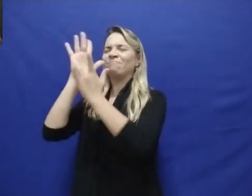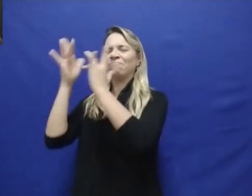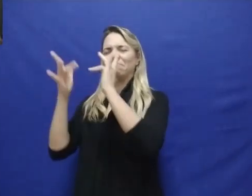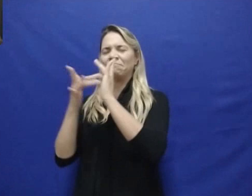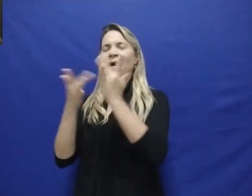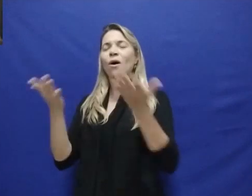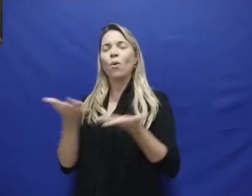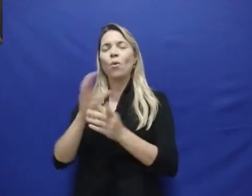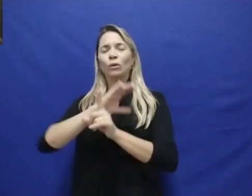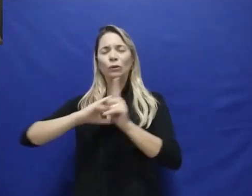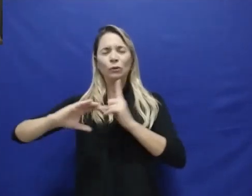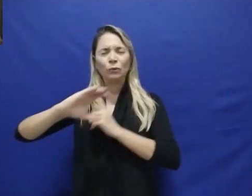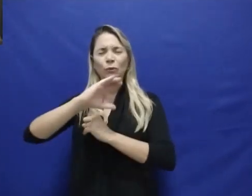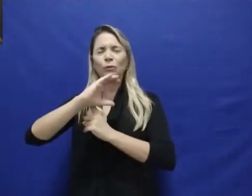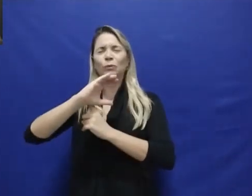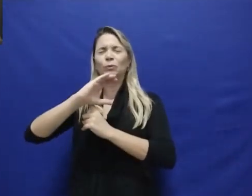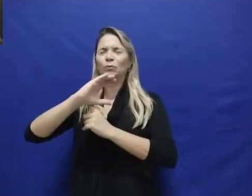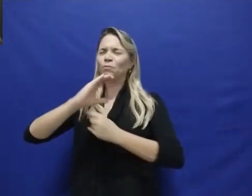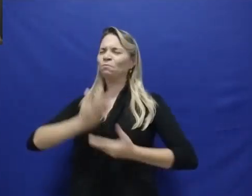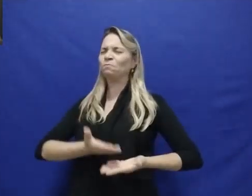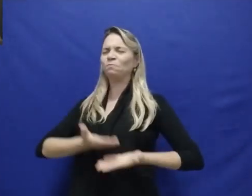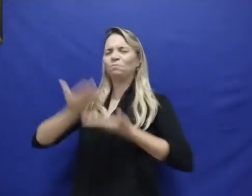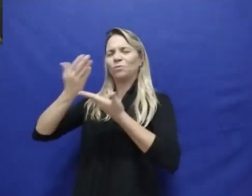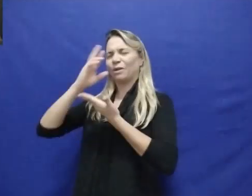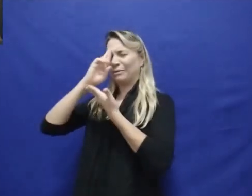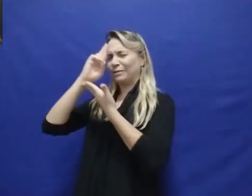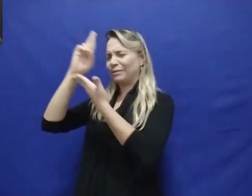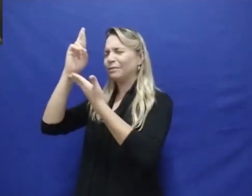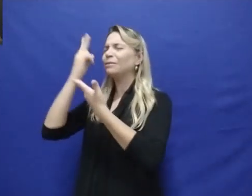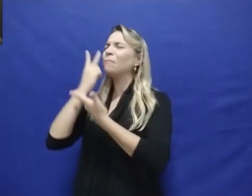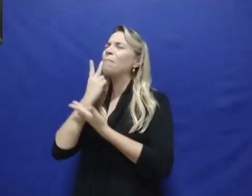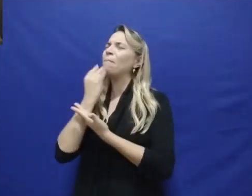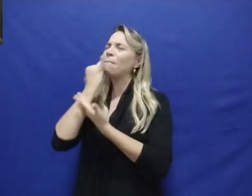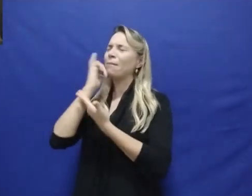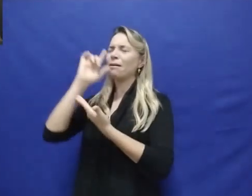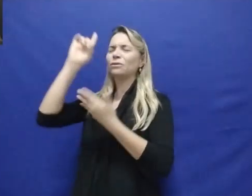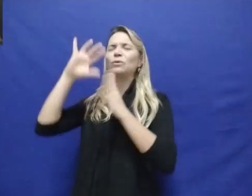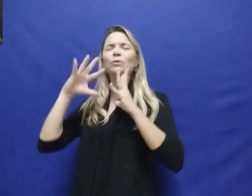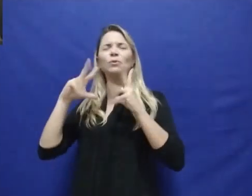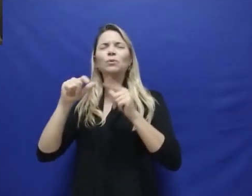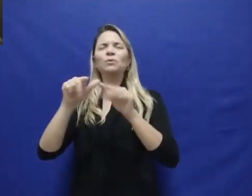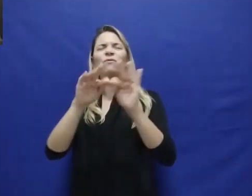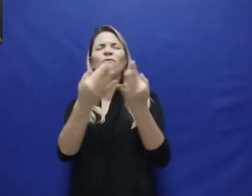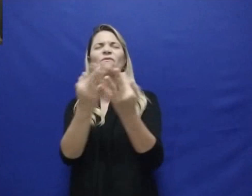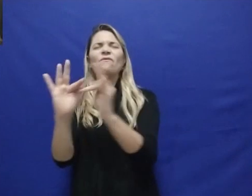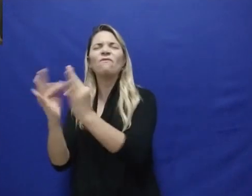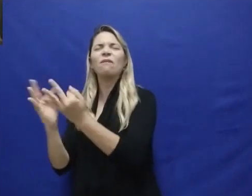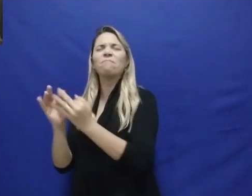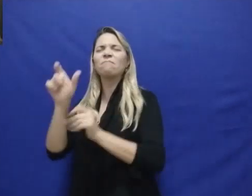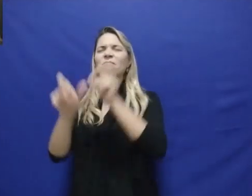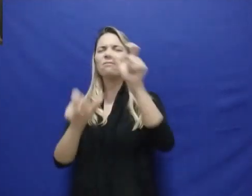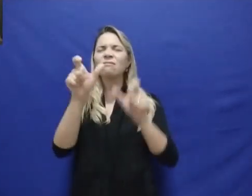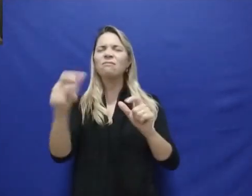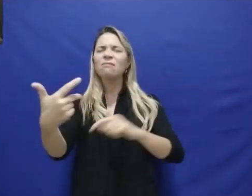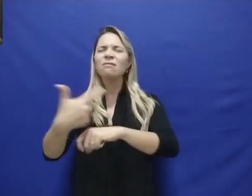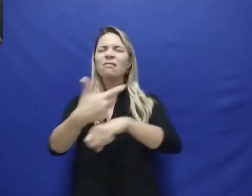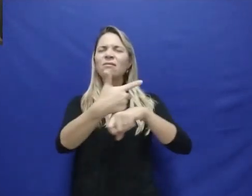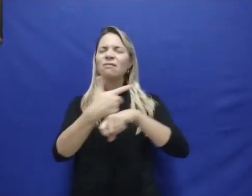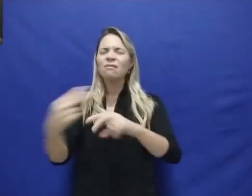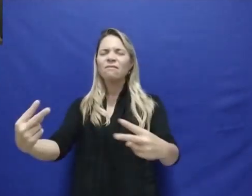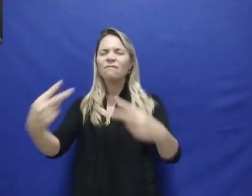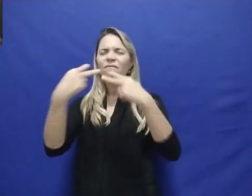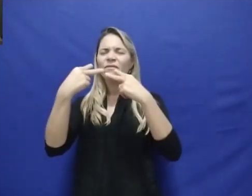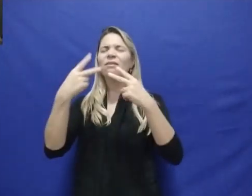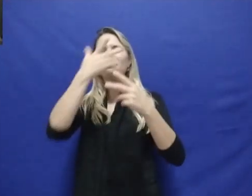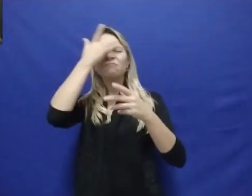estamos prestando ao Senhor, ó Pai. Queremos colocar diante de ti todas as famílias que nesse momento estão reunidas para